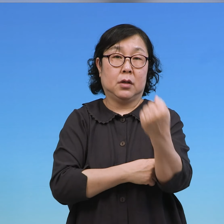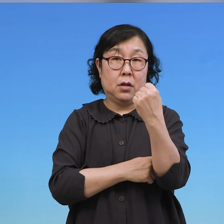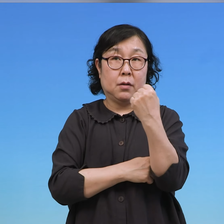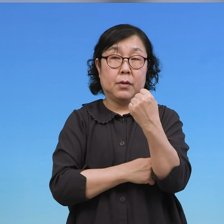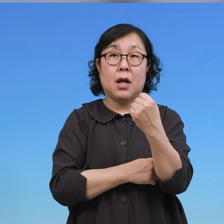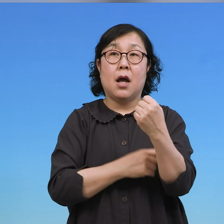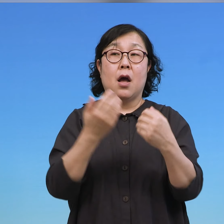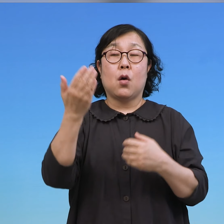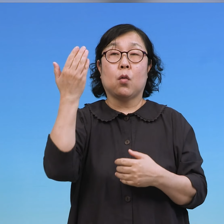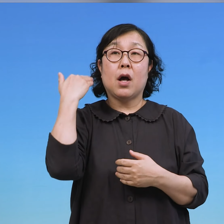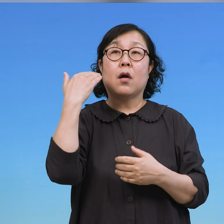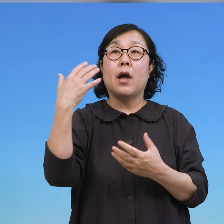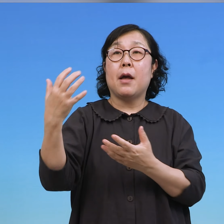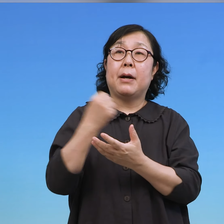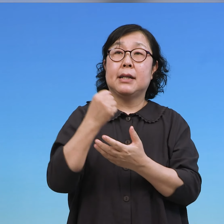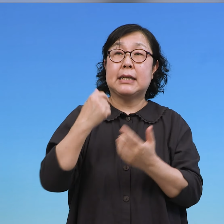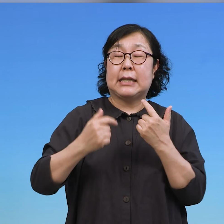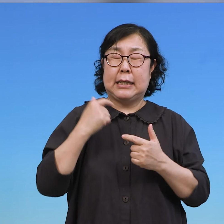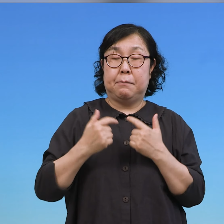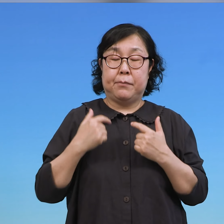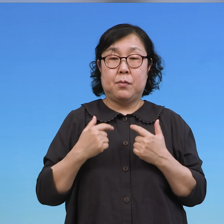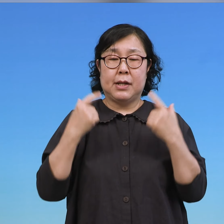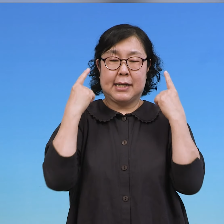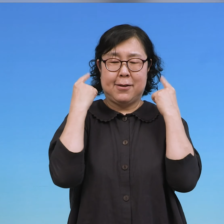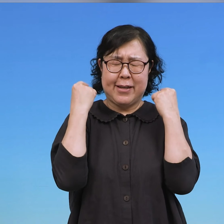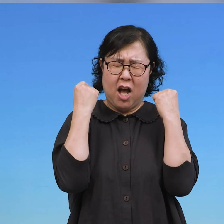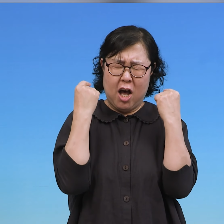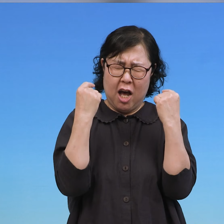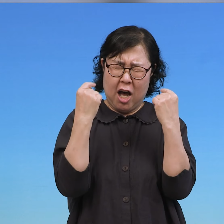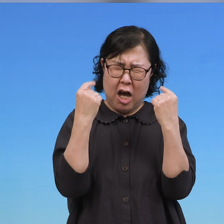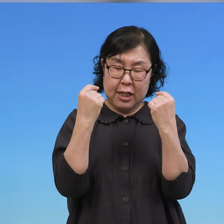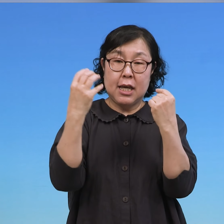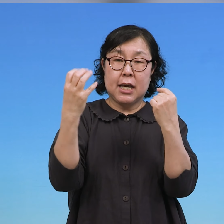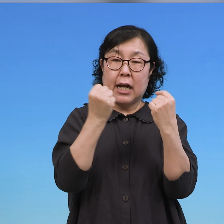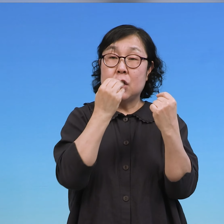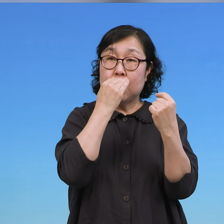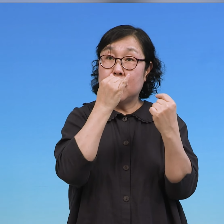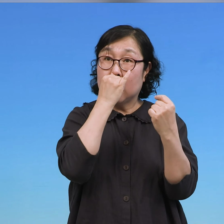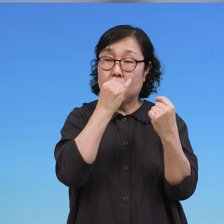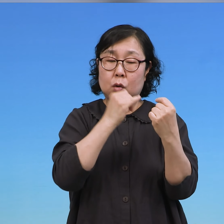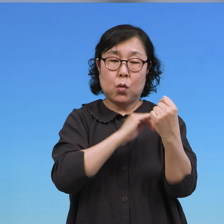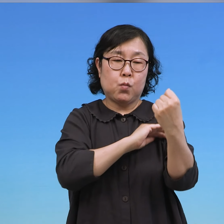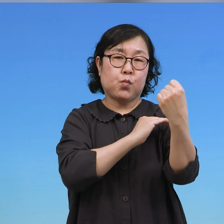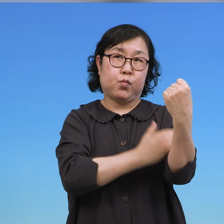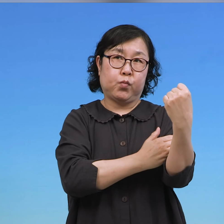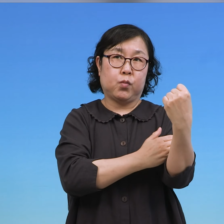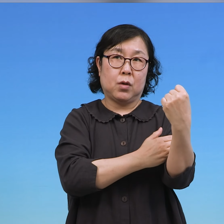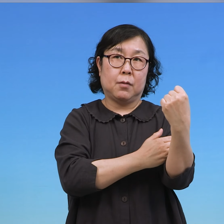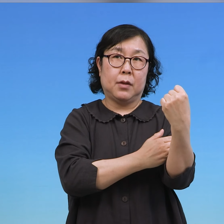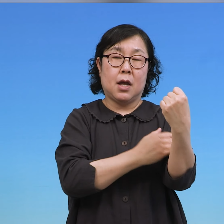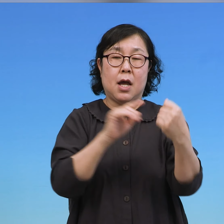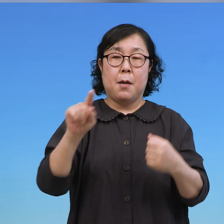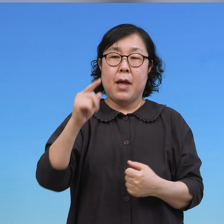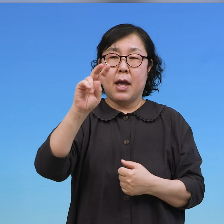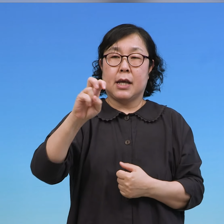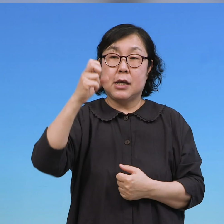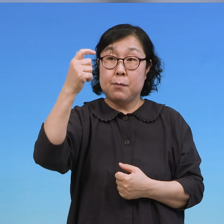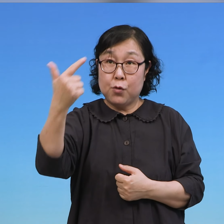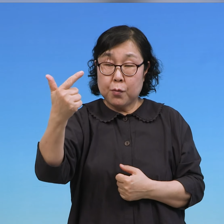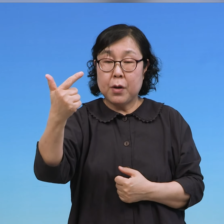실력이에요. 과거에 받은 그 기쁨을 유지할 수 있는 힘, 계속 유지할 수 있는 힘. 왜 이